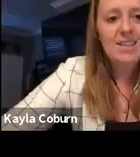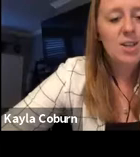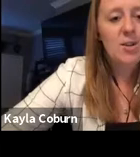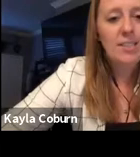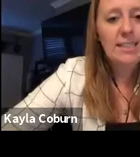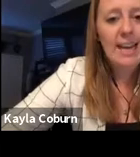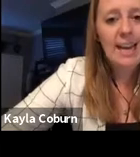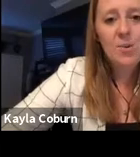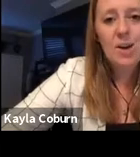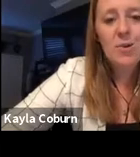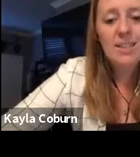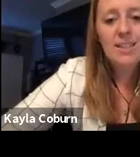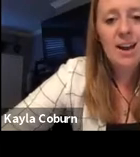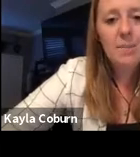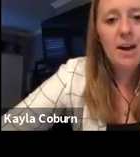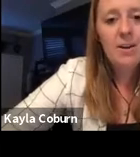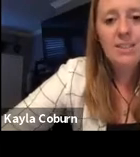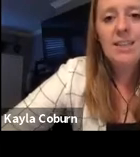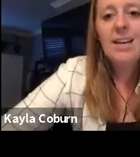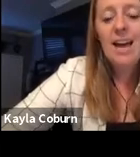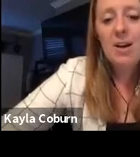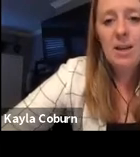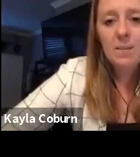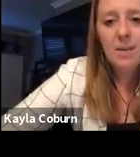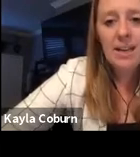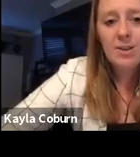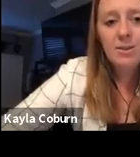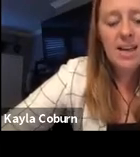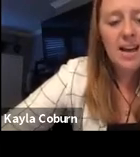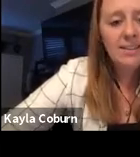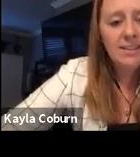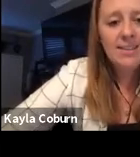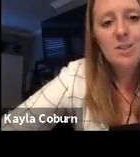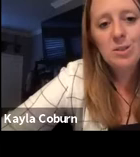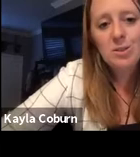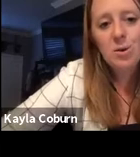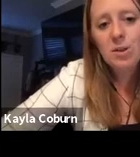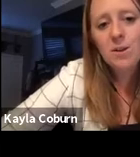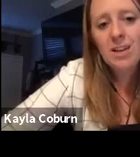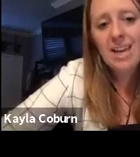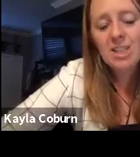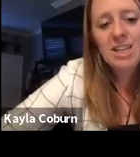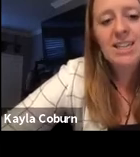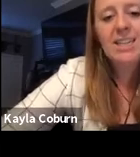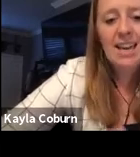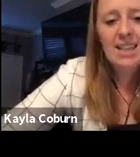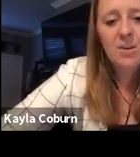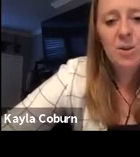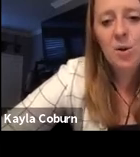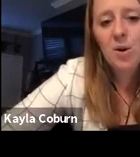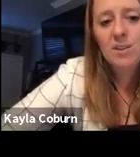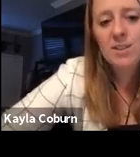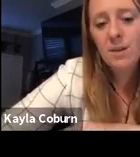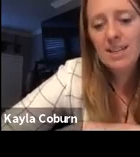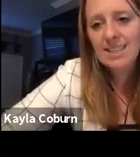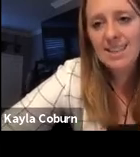Okay, so today we are going to talk about how to implement new signs, total communication, and then we'll